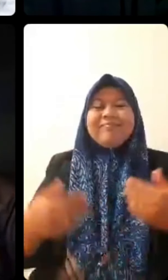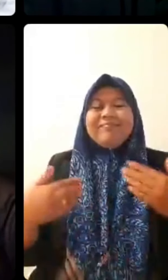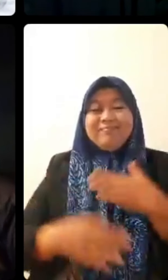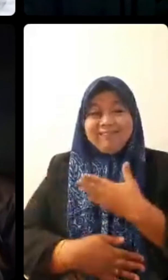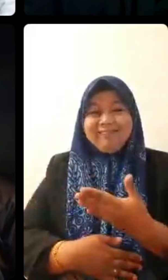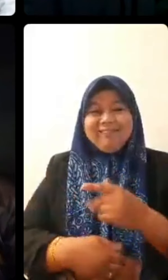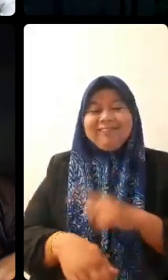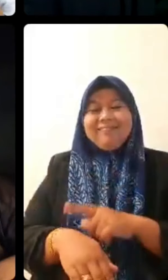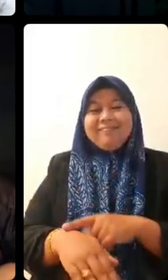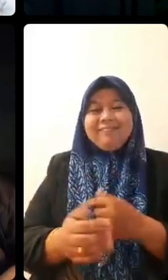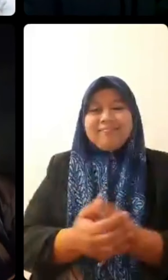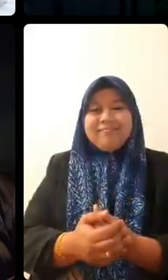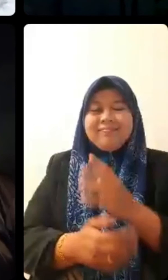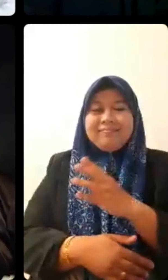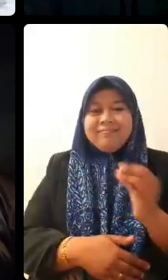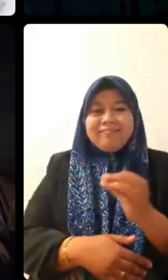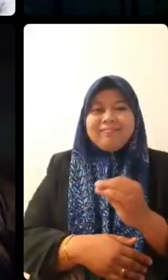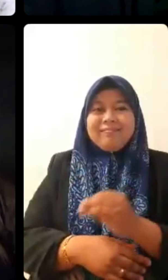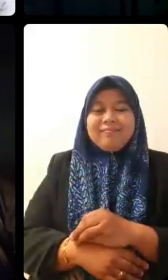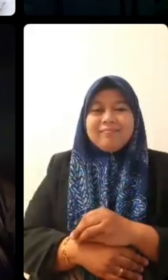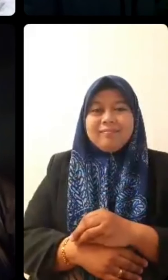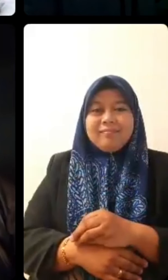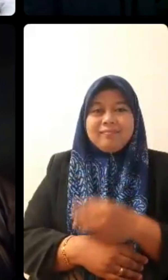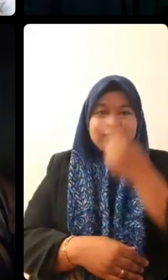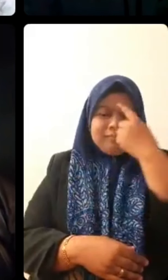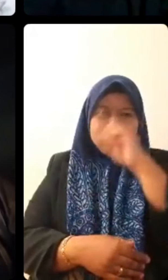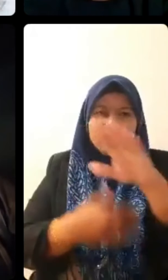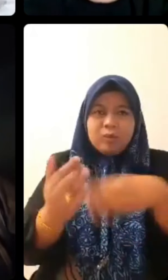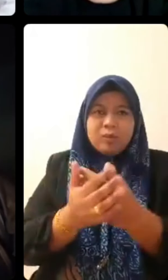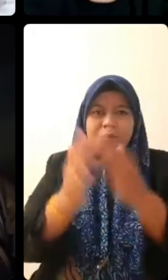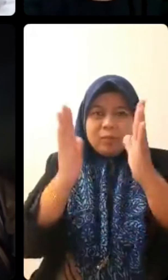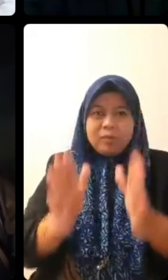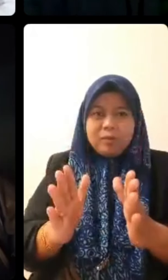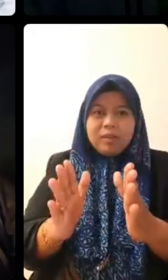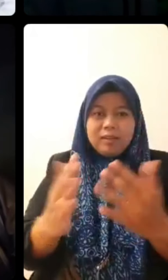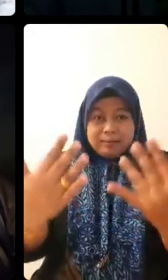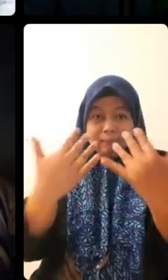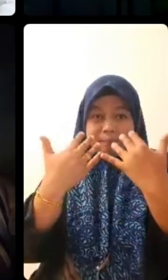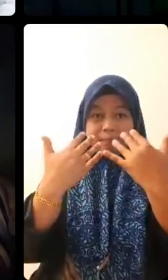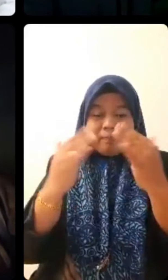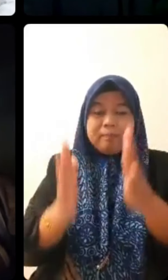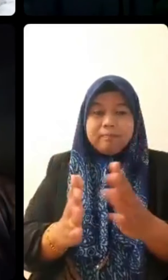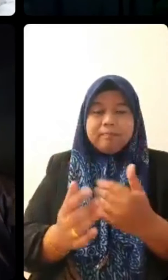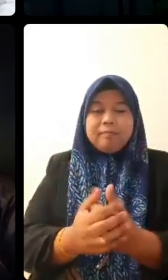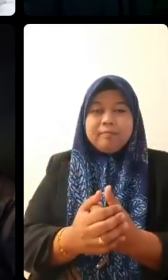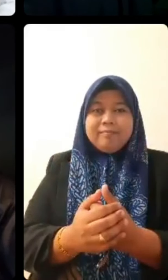juga kepada penonton lah, kepada jemputan yang sudi berkongsi ilmu berkenaan bahasa isyarat ini.